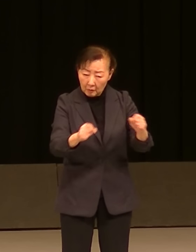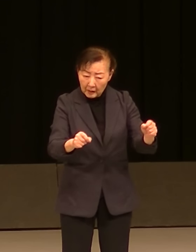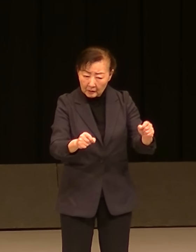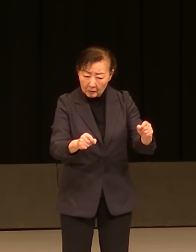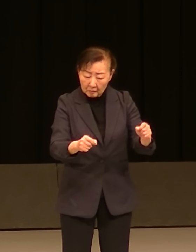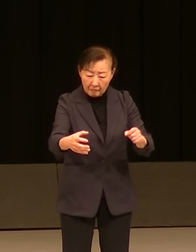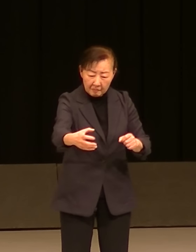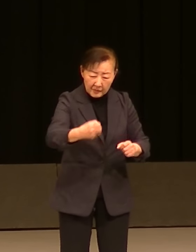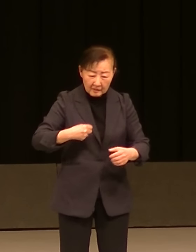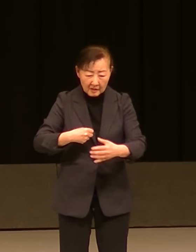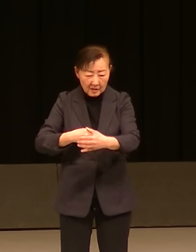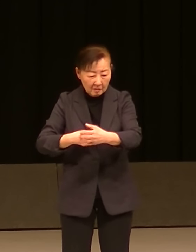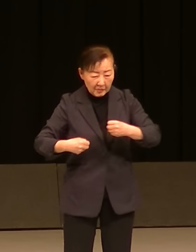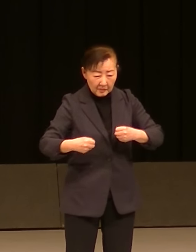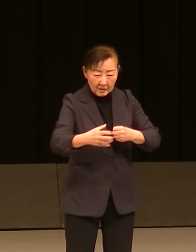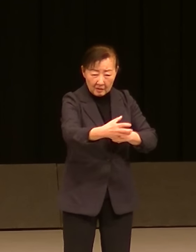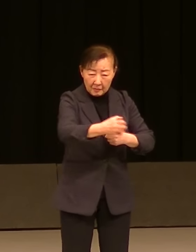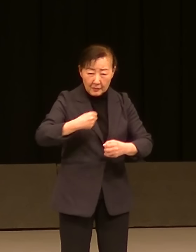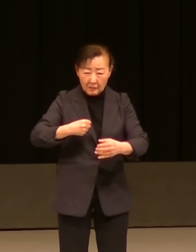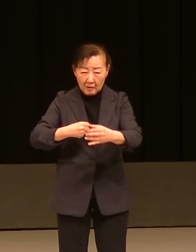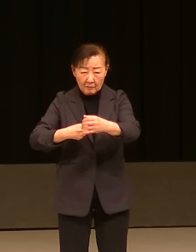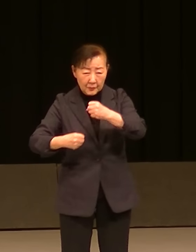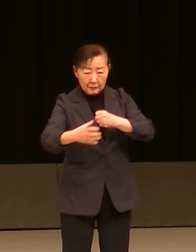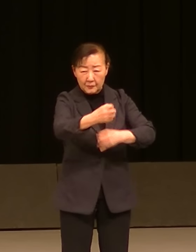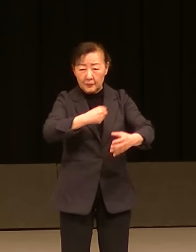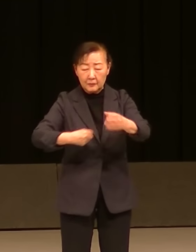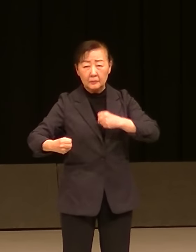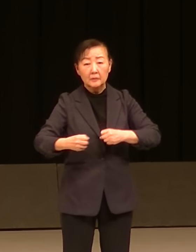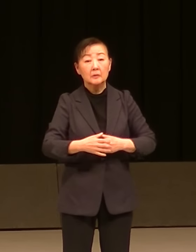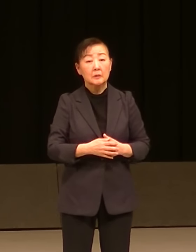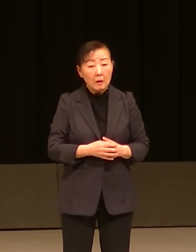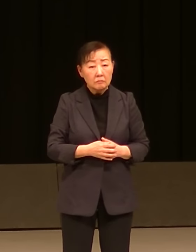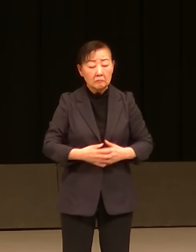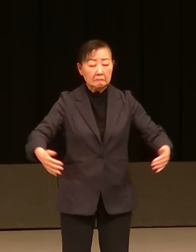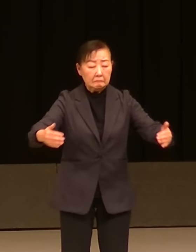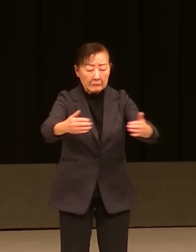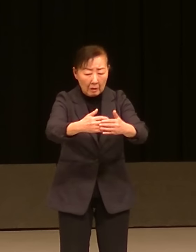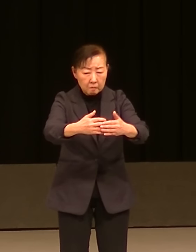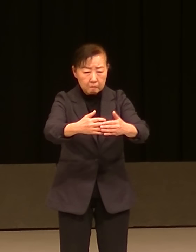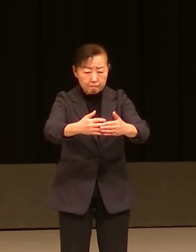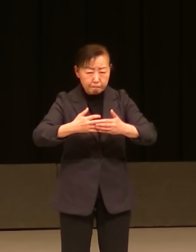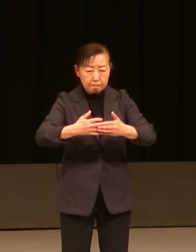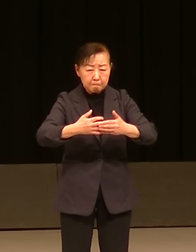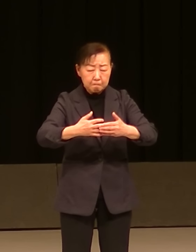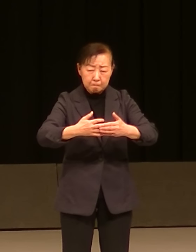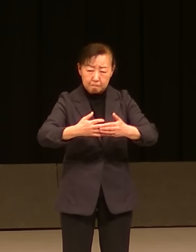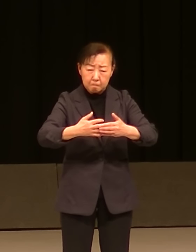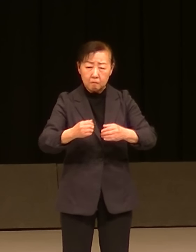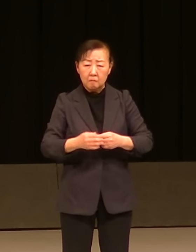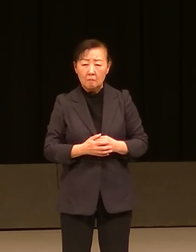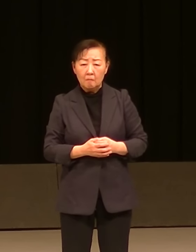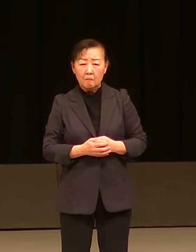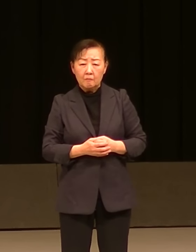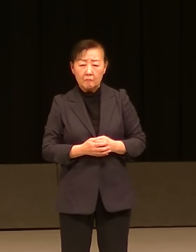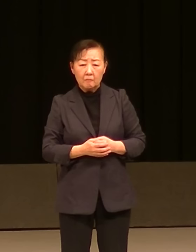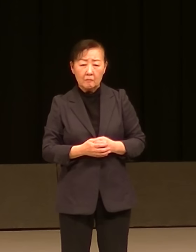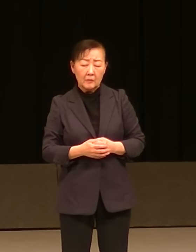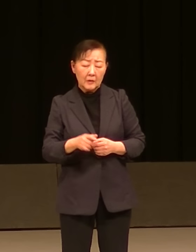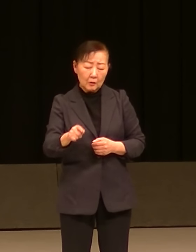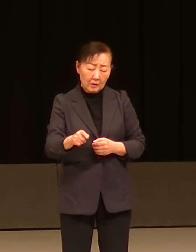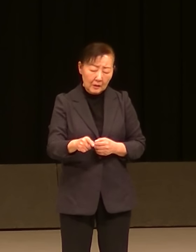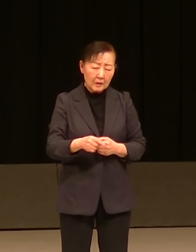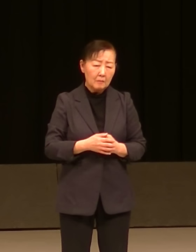取り合戦にどんどん行ってしまい、囲い込みであり、そしてこの排除の論理につ